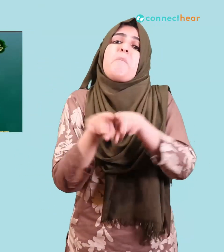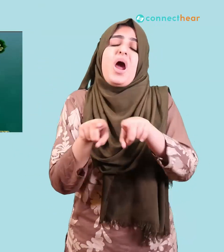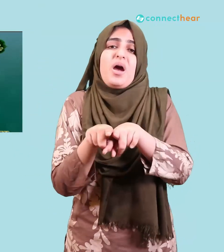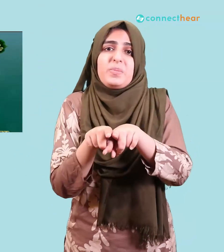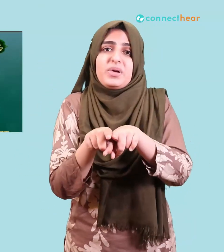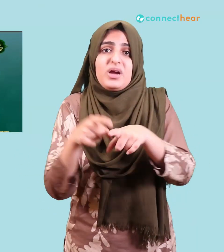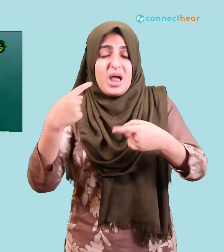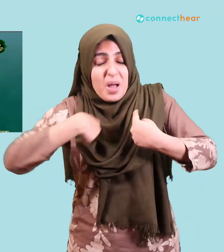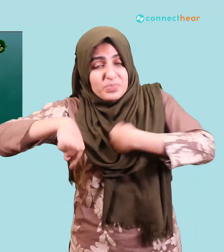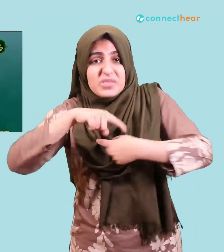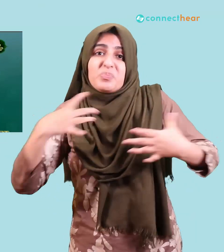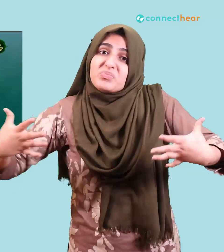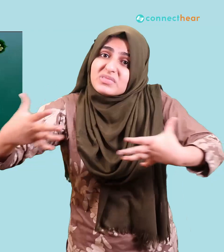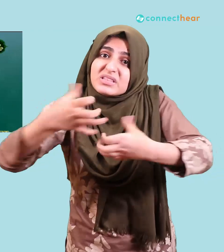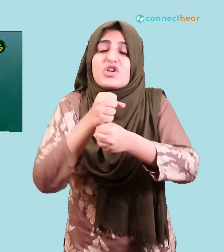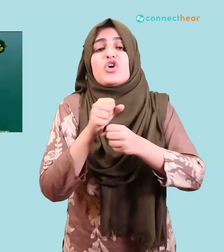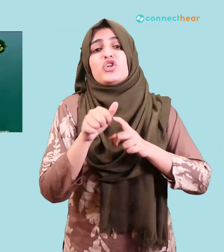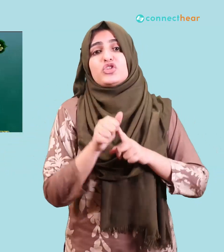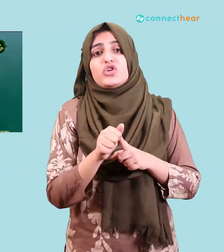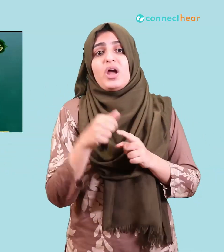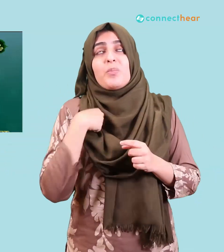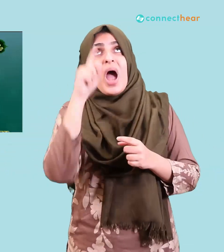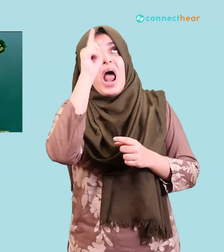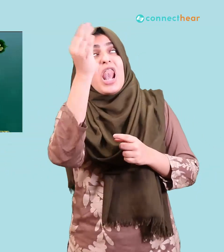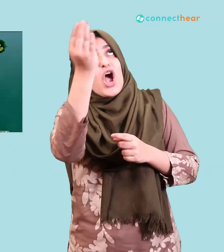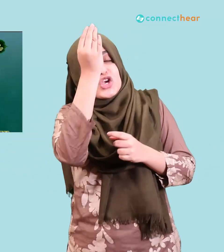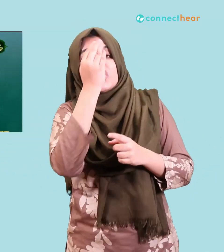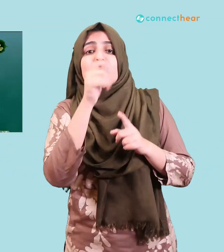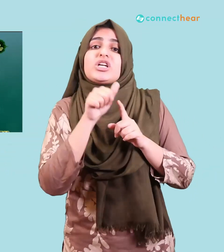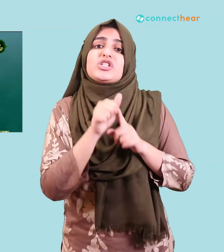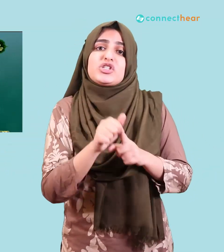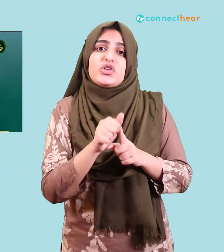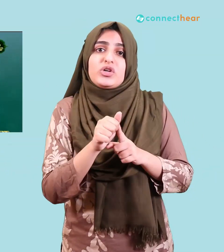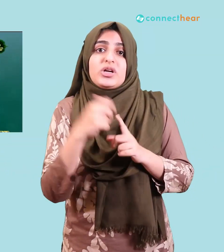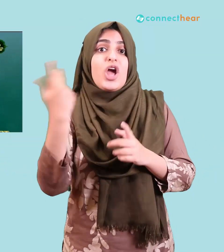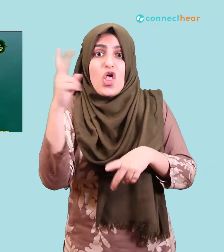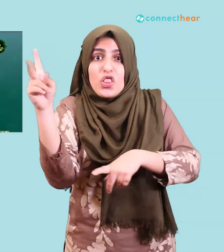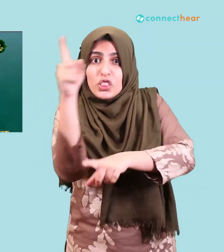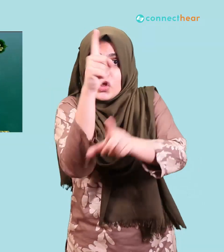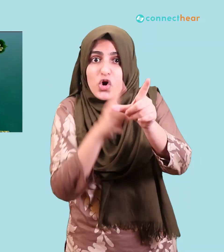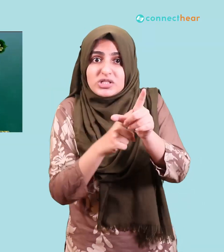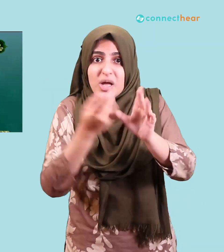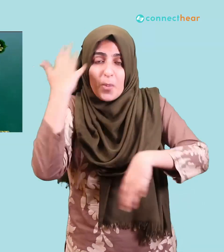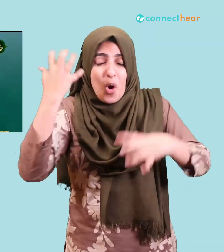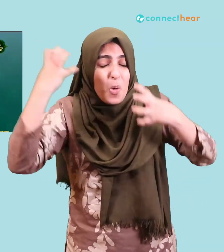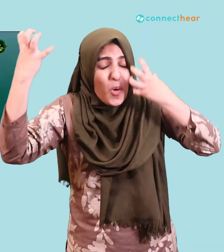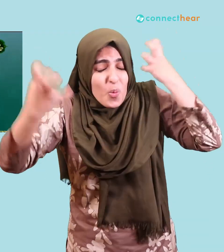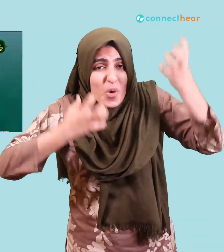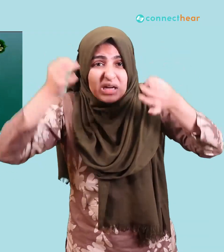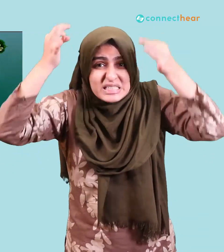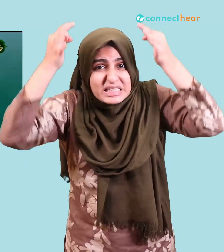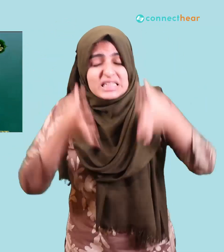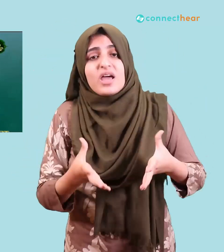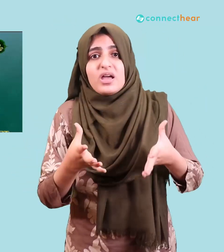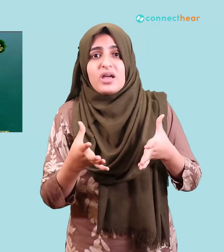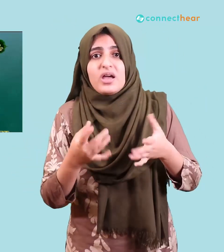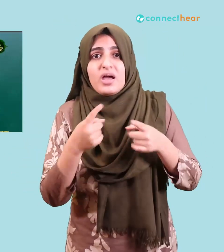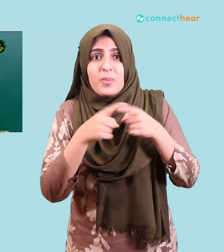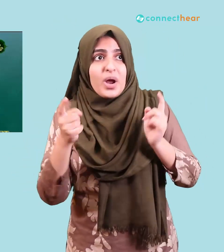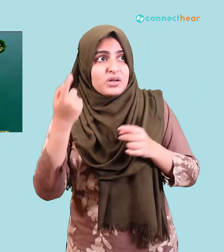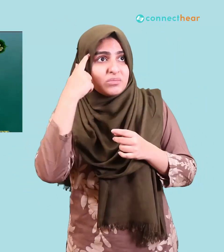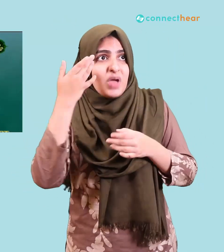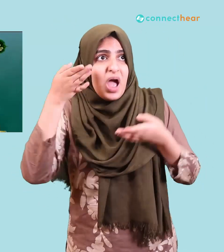سب کو اب اکٹھے ہو کے اللہ کا شکر ادا کرنا چاہیے کہ ہم یہ 2 سال بڑے مشکل وقت سے گزرے ہیں، حالانکہ ہمارے پاس